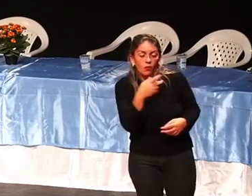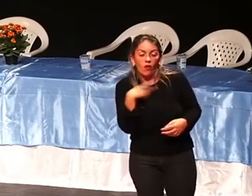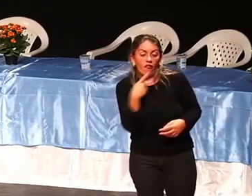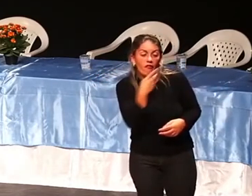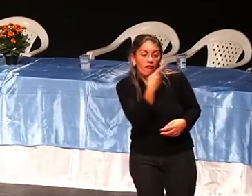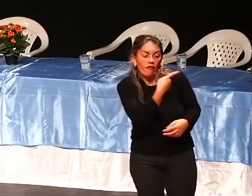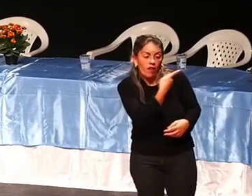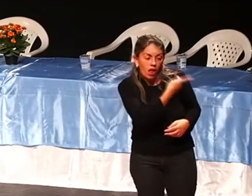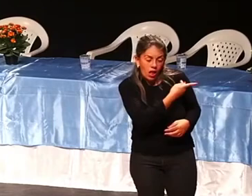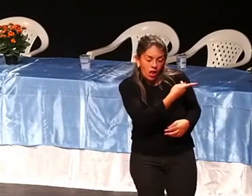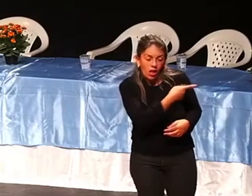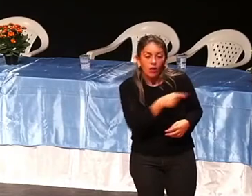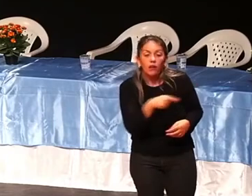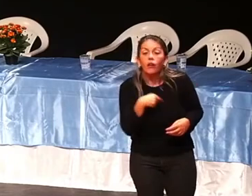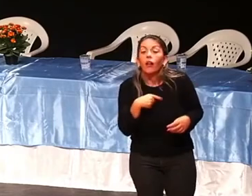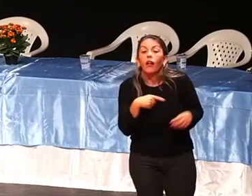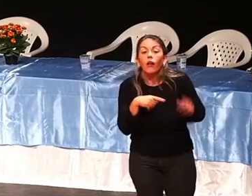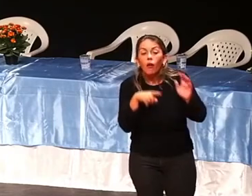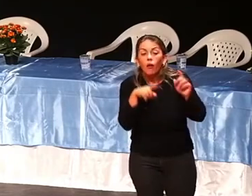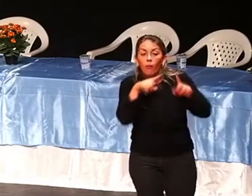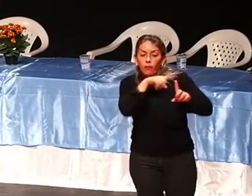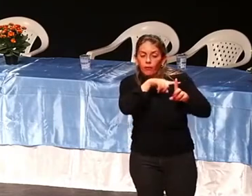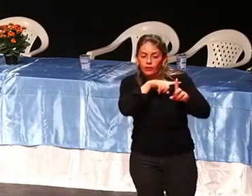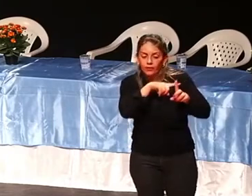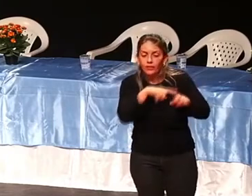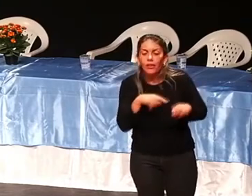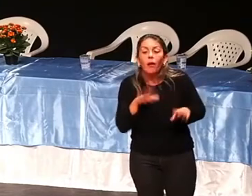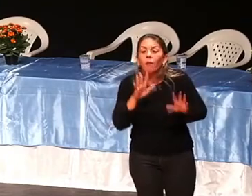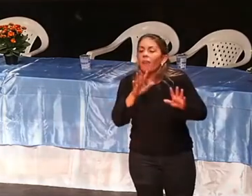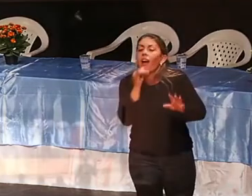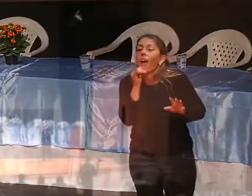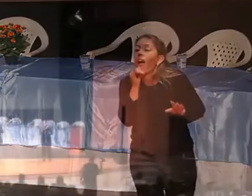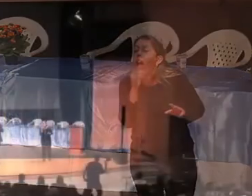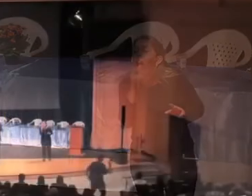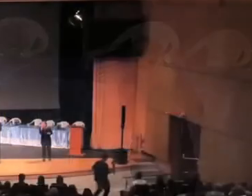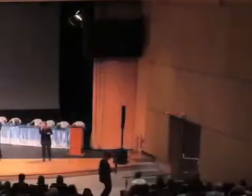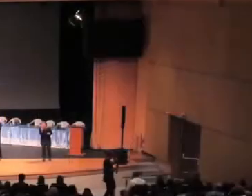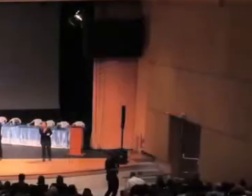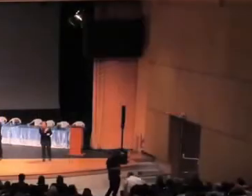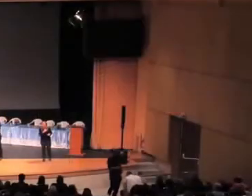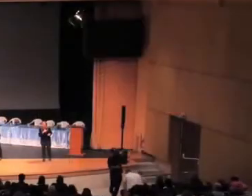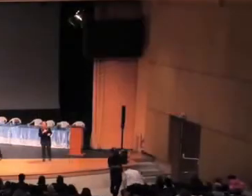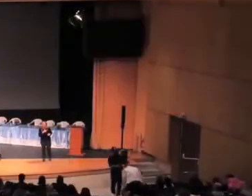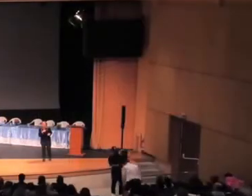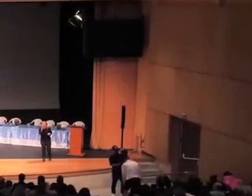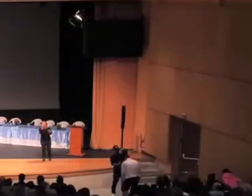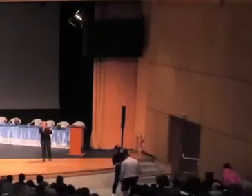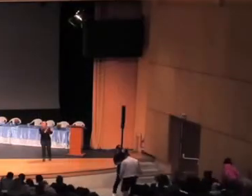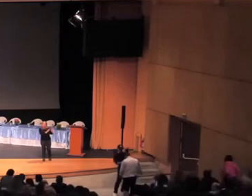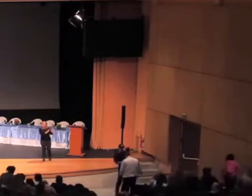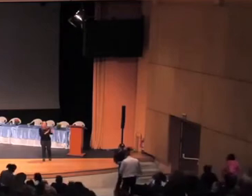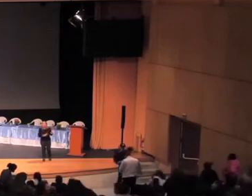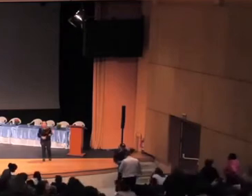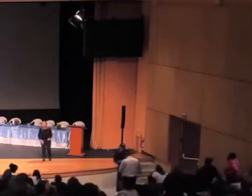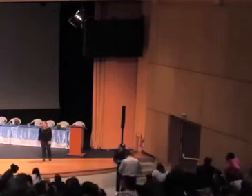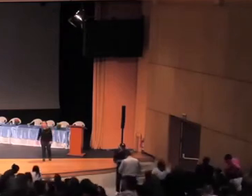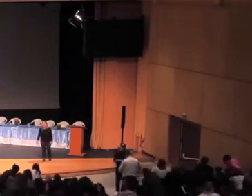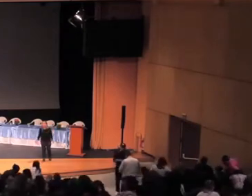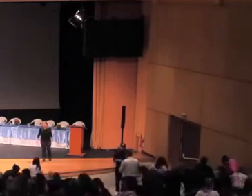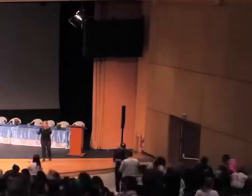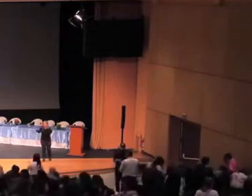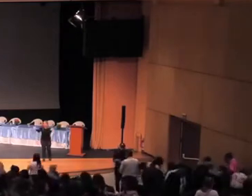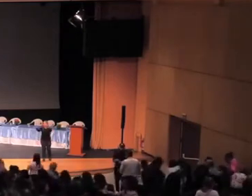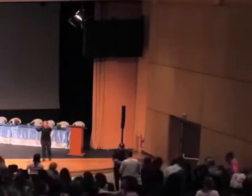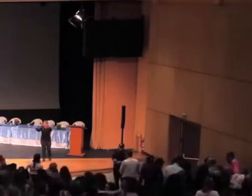pessoa. E se a pessoa for feia? Você fala aqui, Deus te ajude. Um, dois, três, já. De pé, de pé. De pé, de